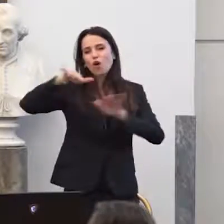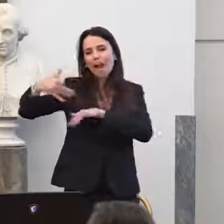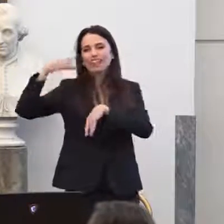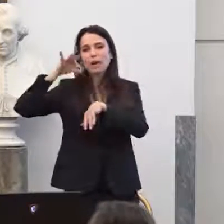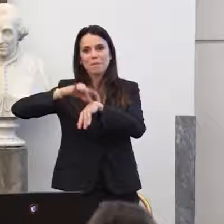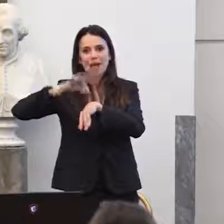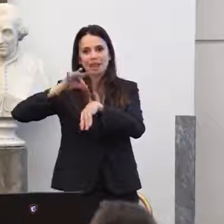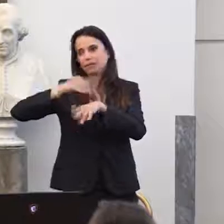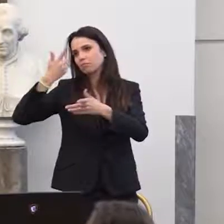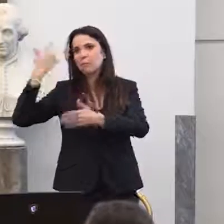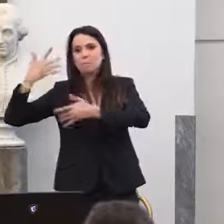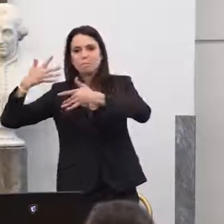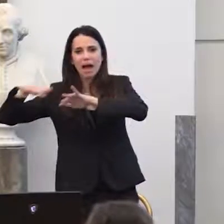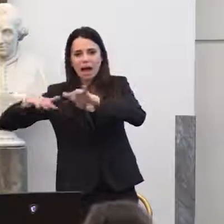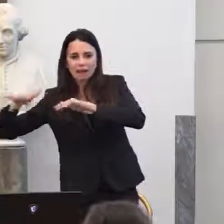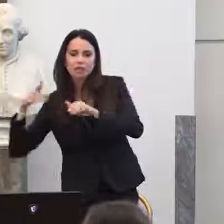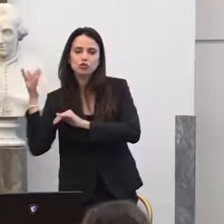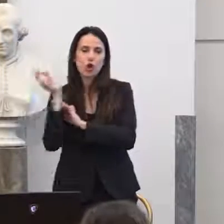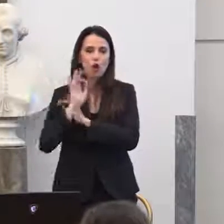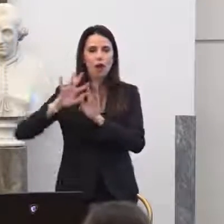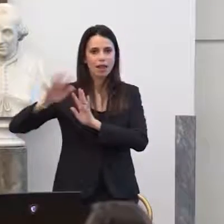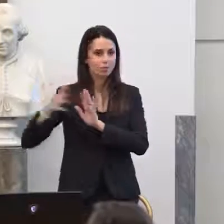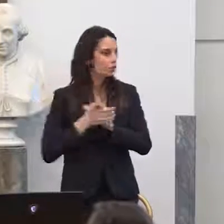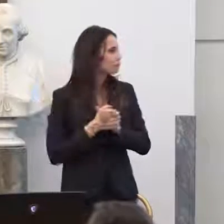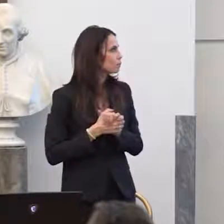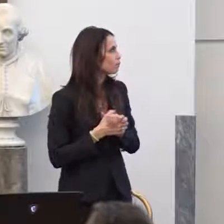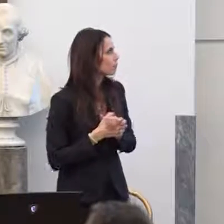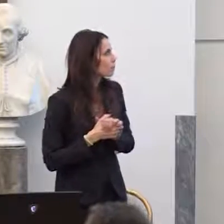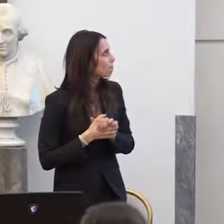è enorme di pazienti che hanno bisogno di questa attività.